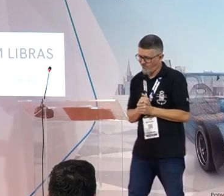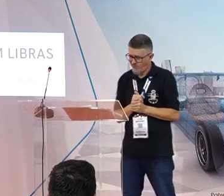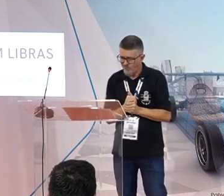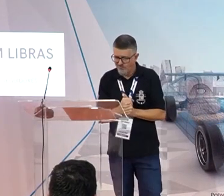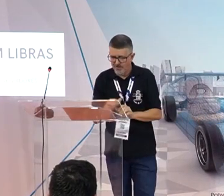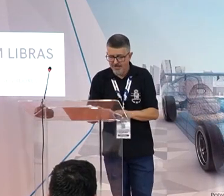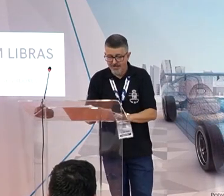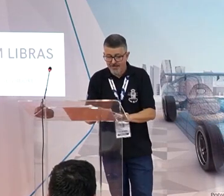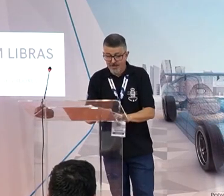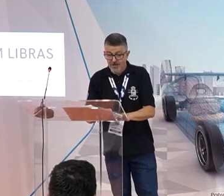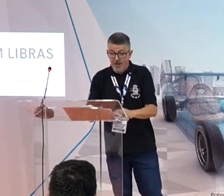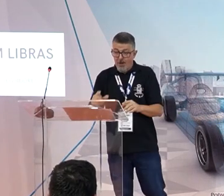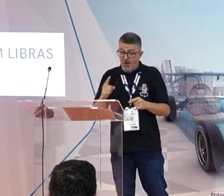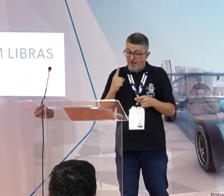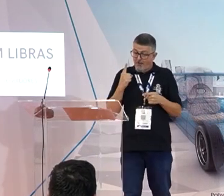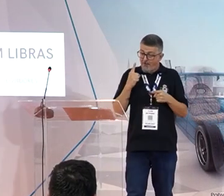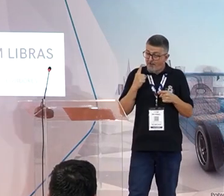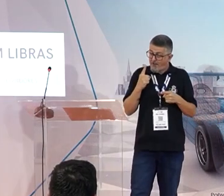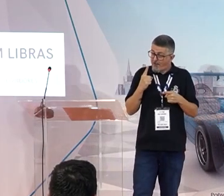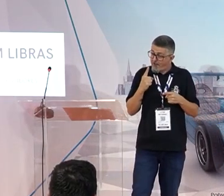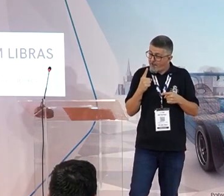sempre seus carros prejudicados.